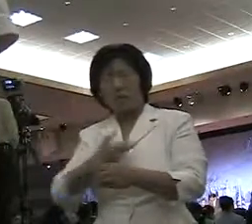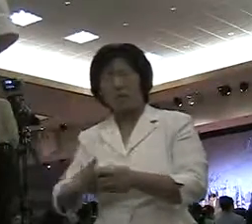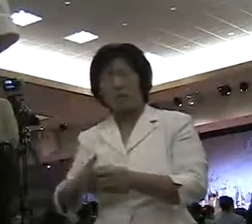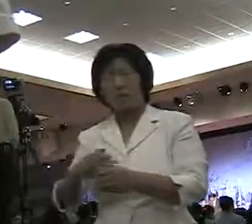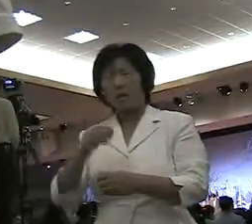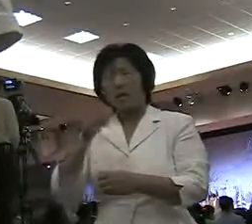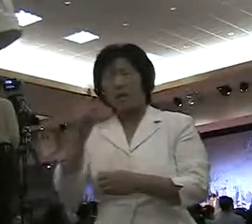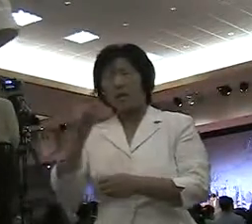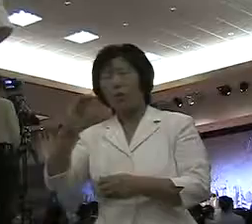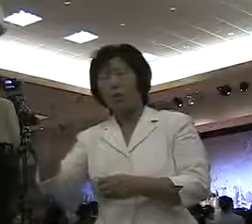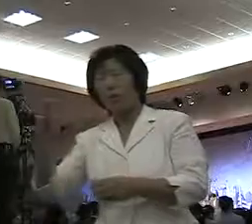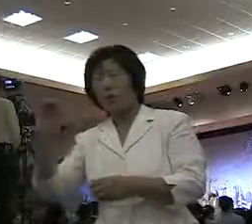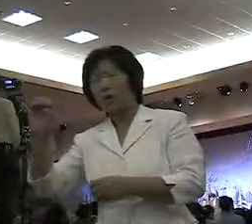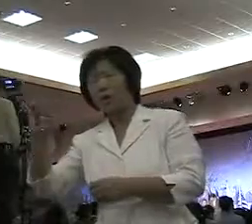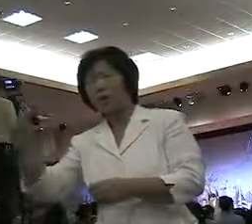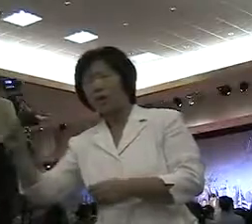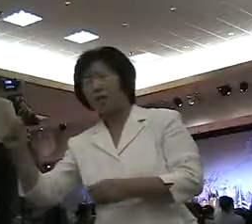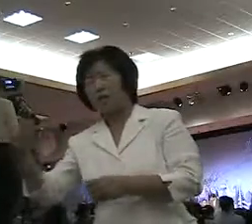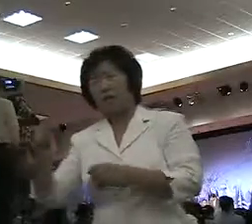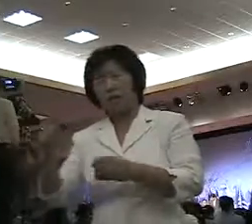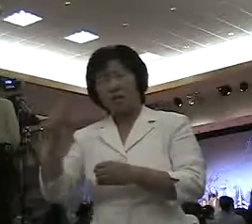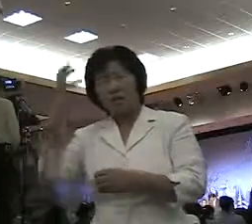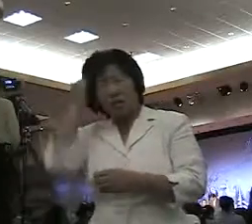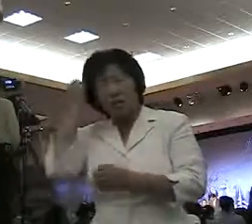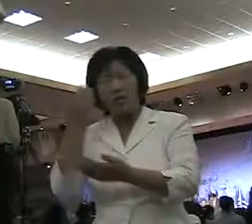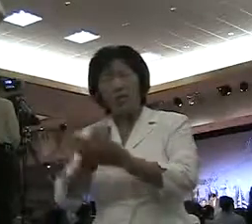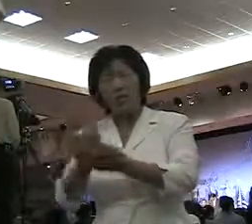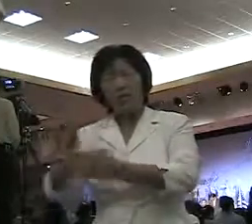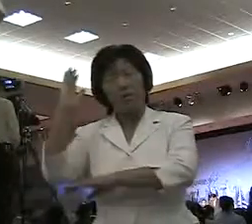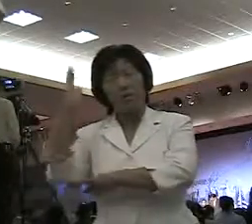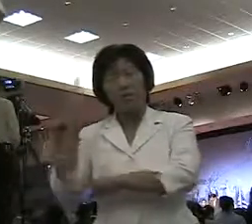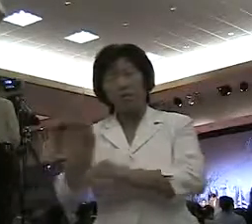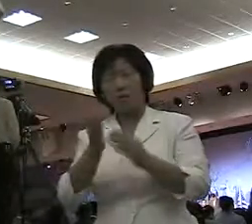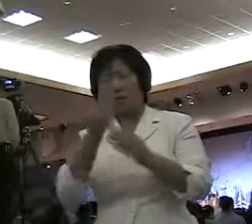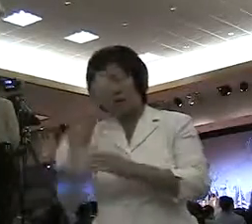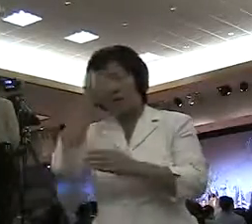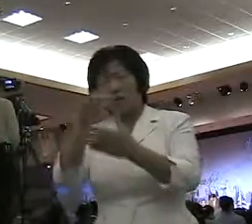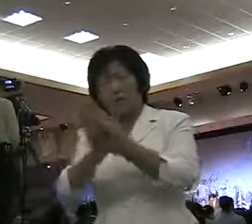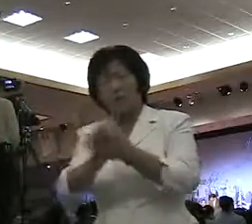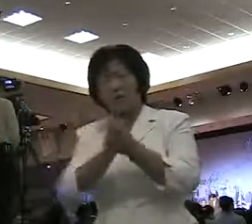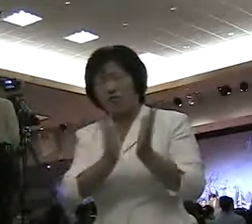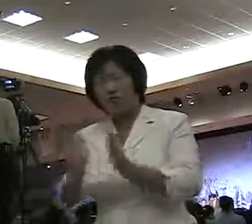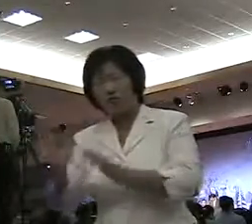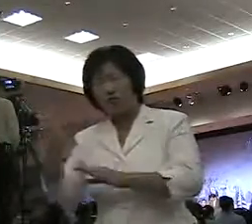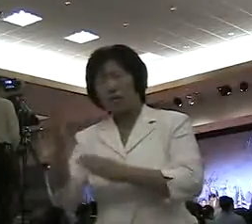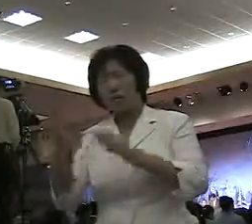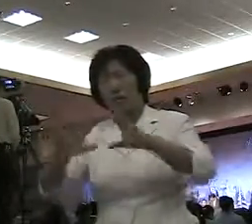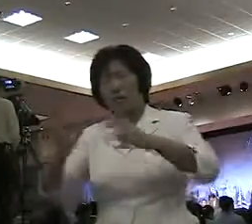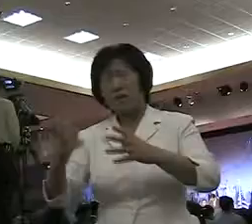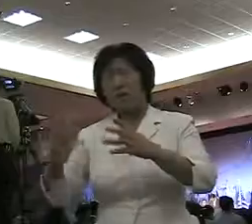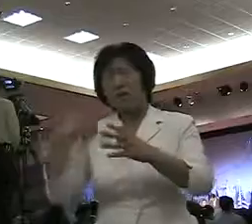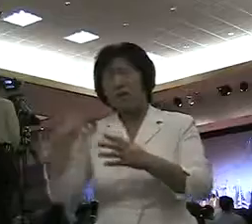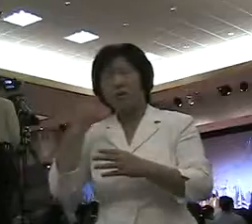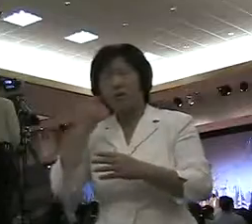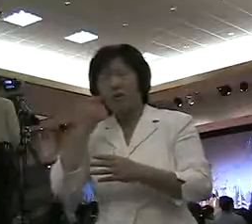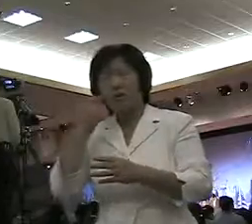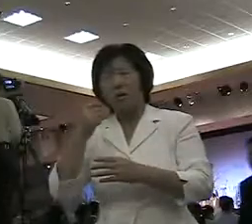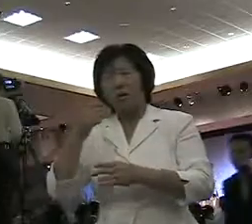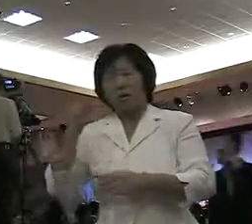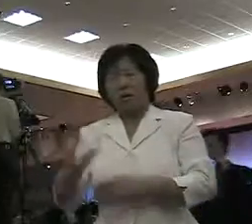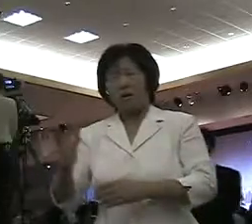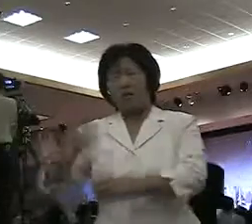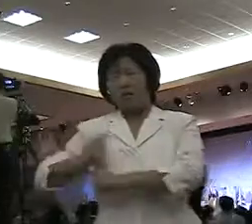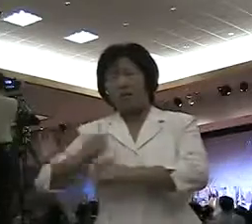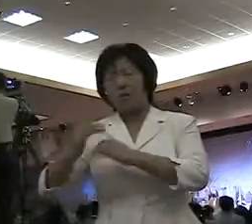KYDT를 기억하여 주시고 우리의 자녀들이 말씀과 기도로 무장되어 세상에 감당할 수 없는 주님의 강한 군사가 되게